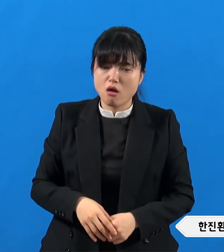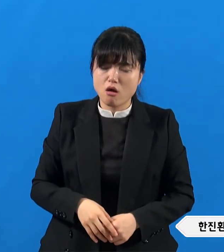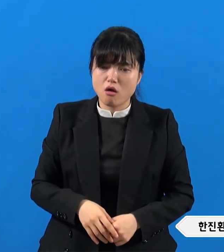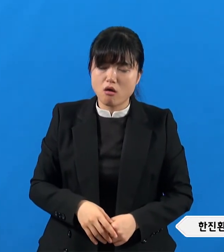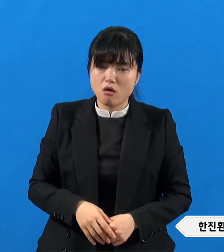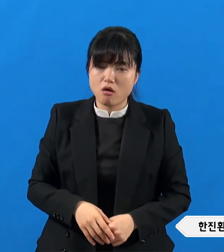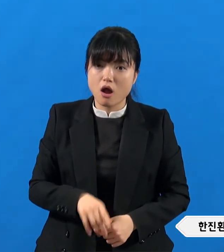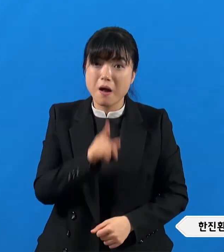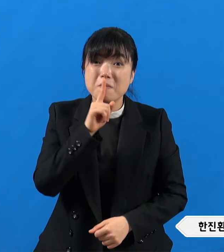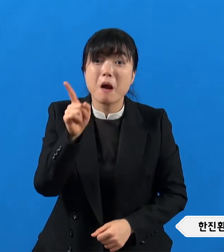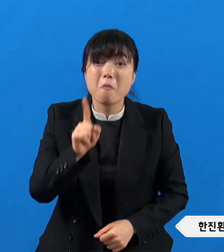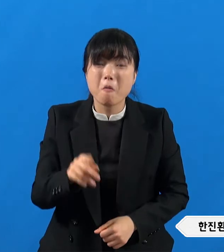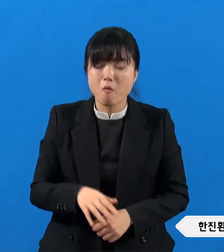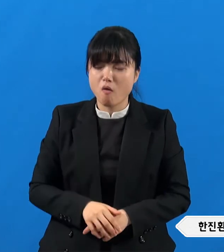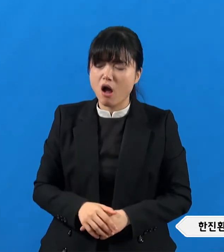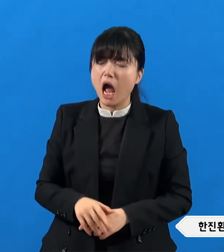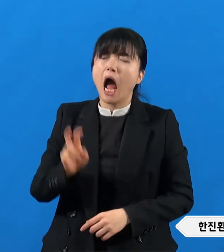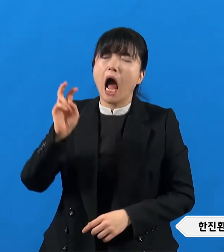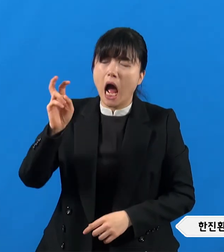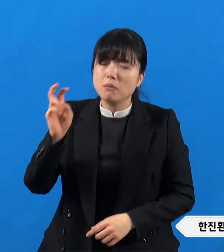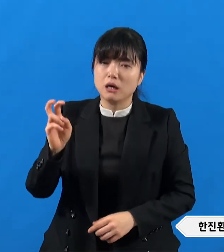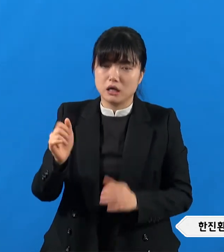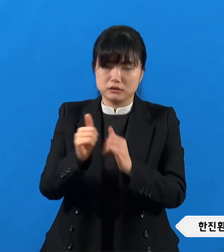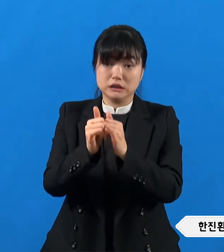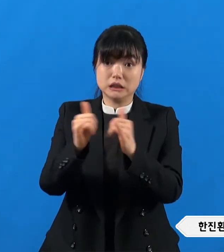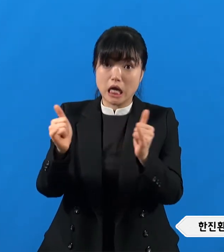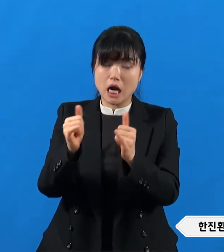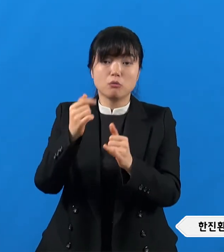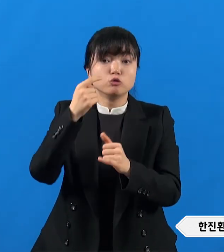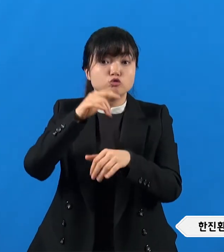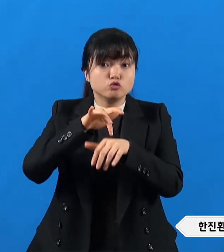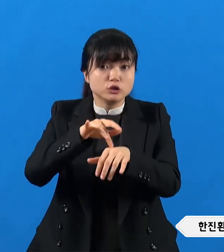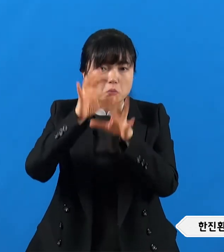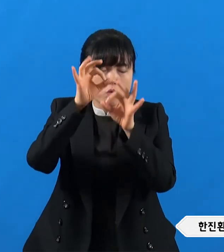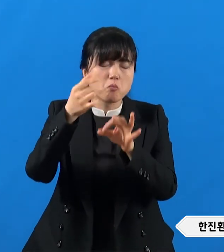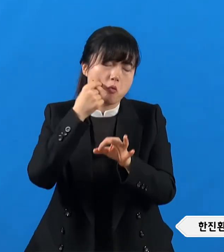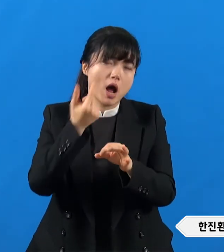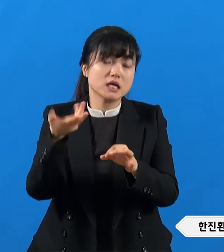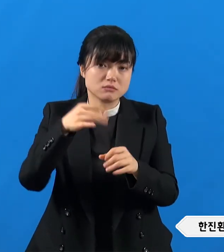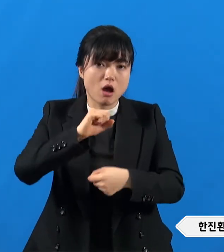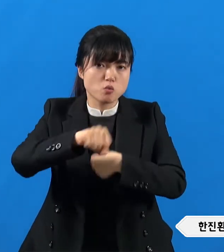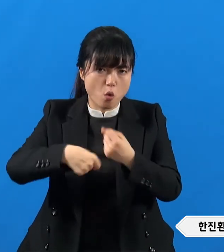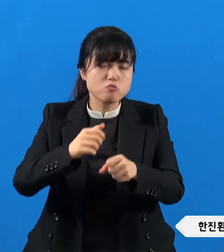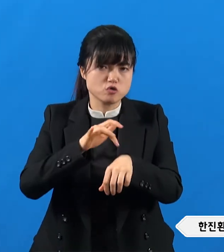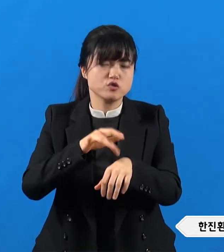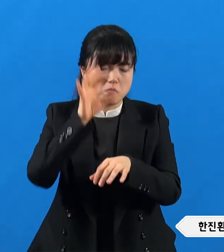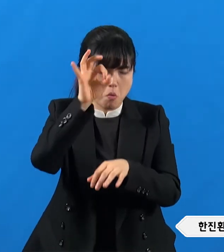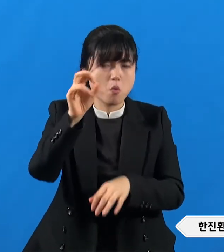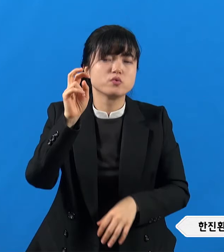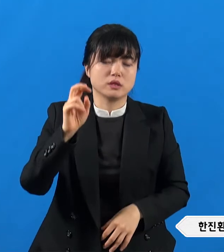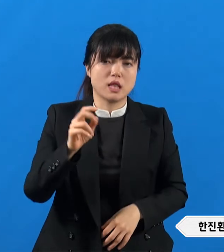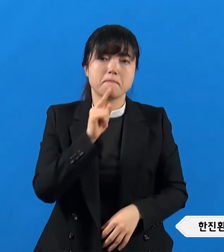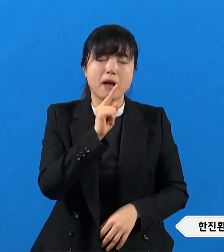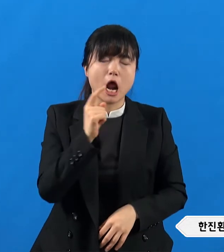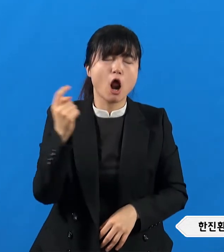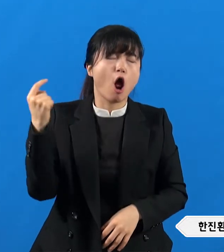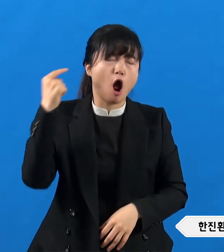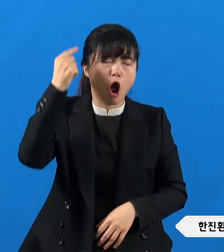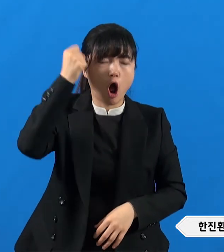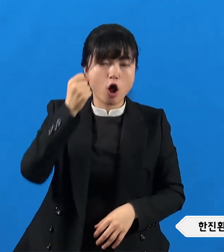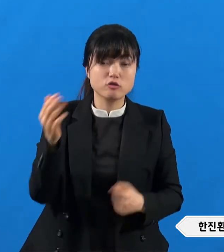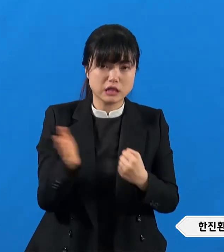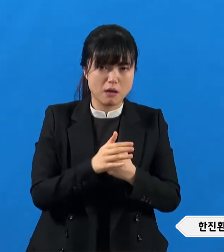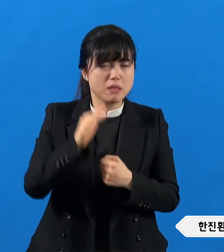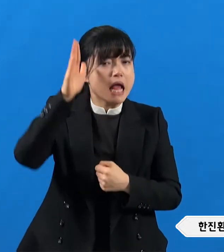하시는 말씀이, 사람은 귀신을 못 보지만은 동물은 귀신을 본다잖아요. 우리 집 강아지가